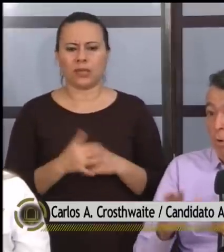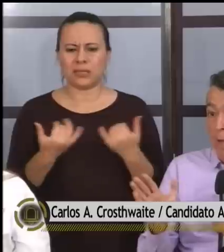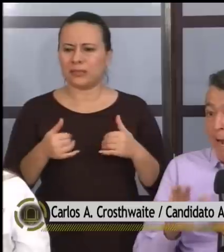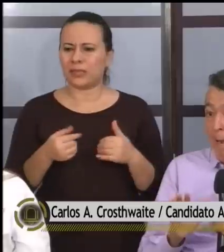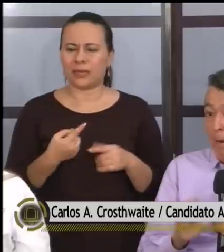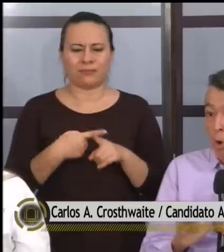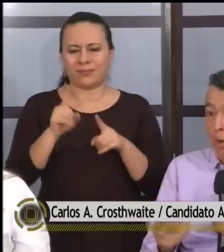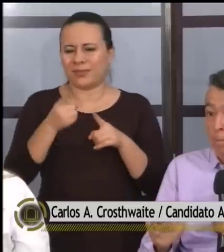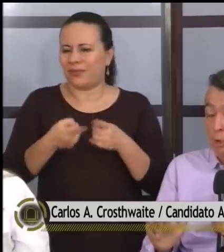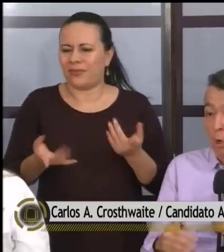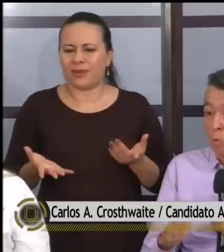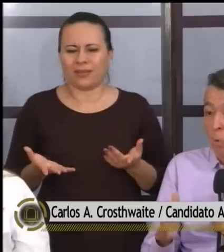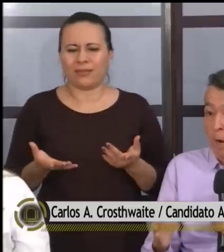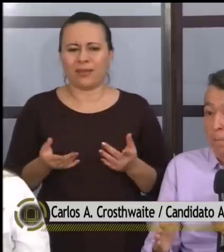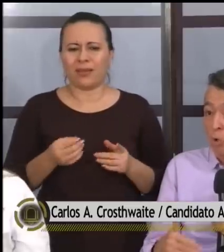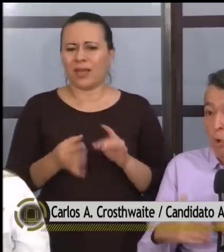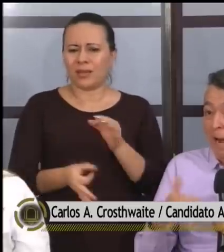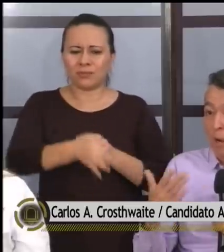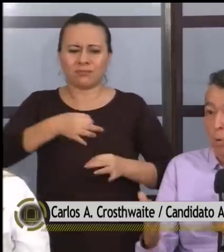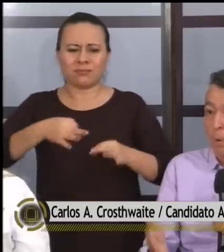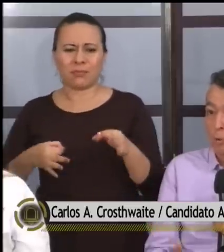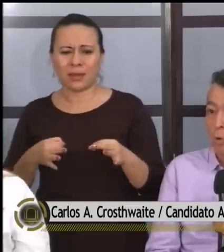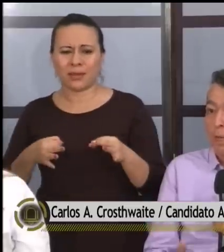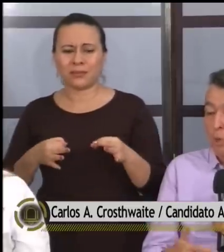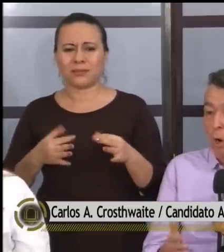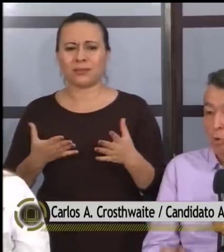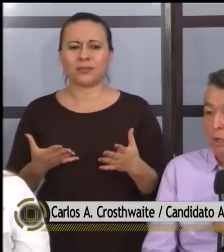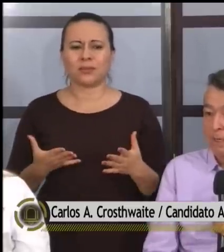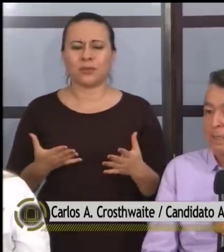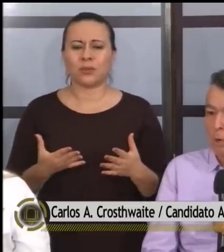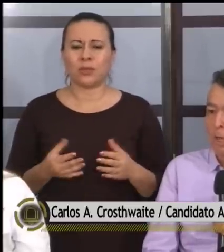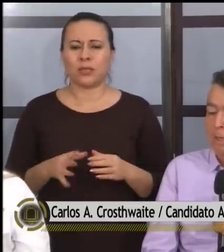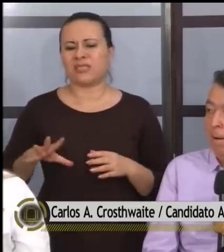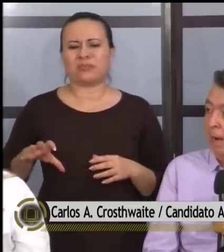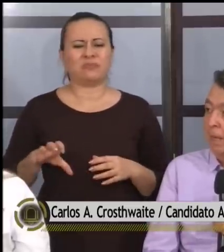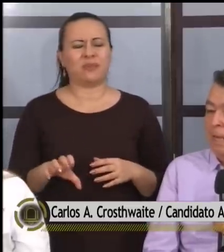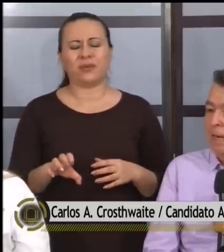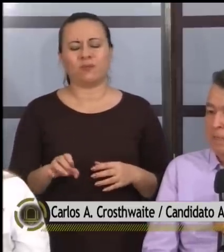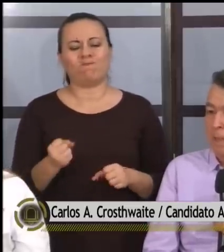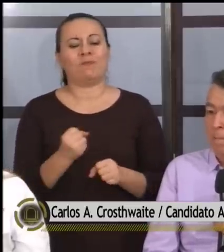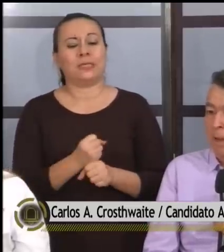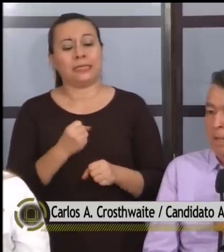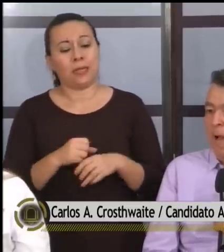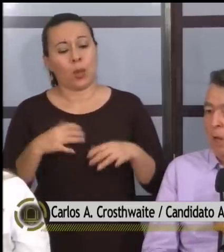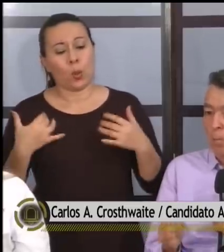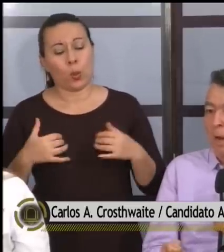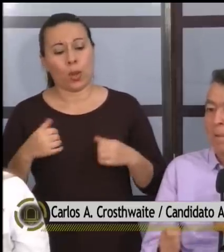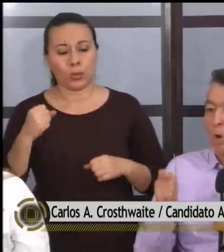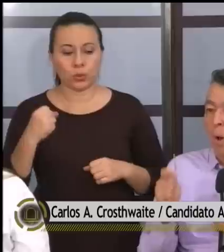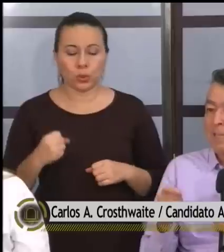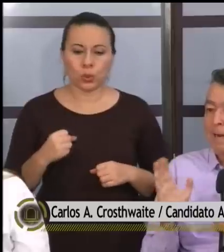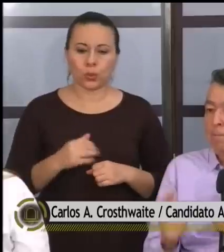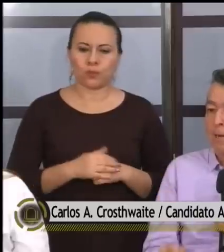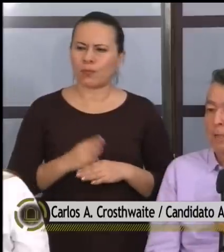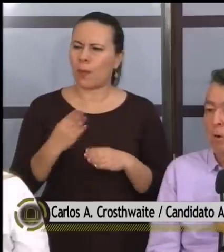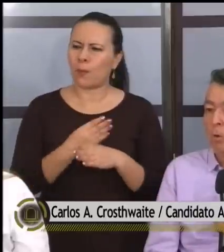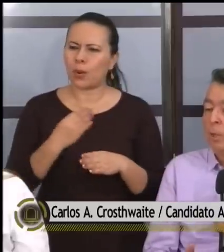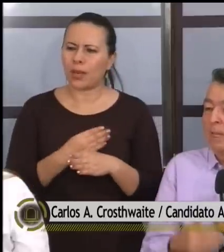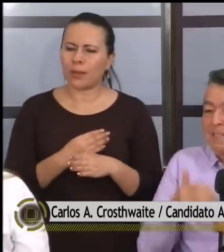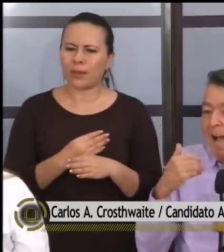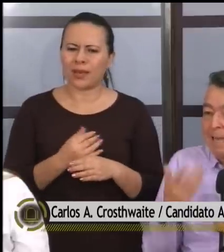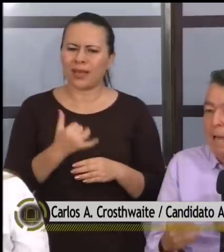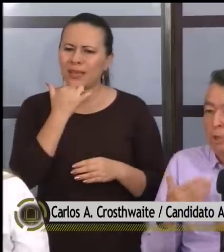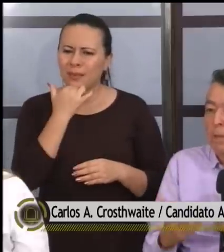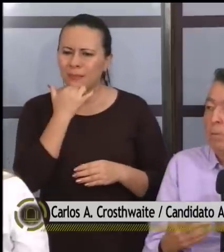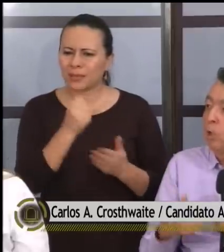camino a la no reposición o a una reposición a largo plazo y una obsolescencia. Yo creo que trabajar en ese tema, hay un problema, no hay cierre financiero.